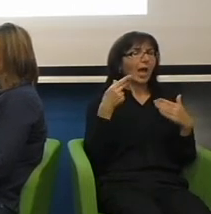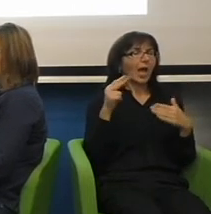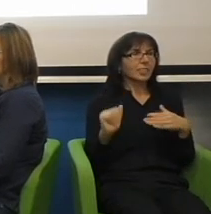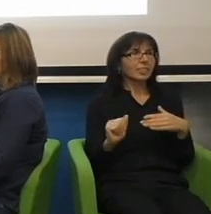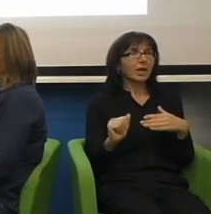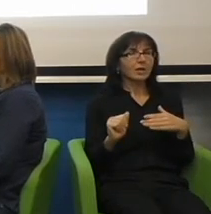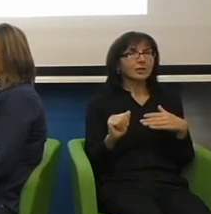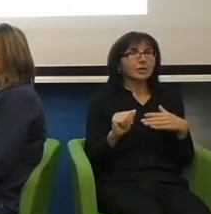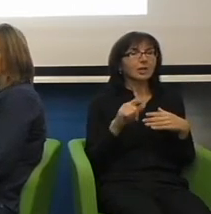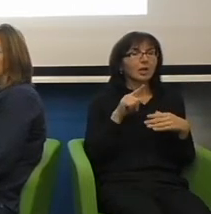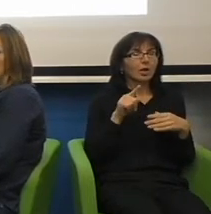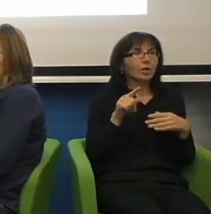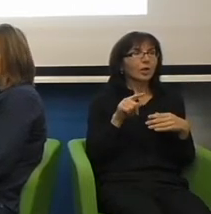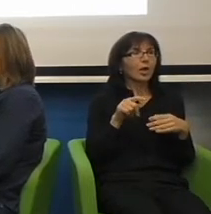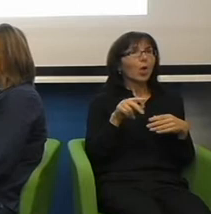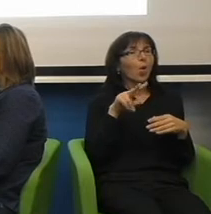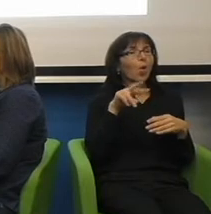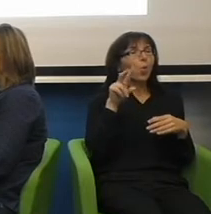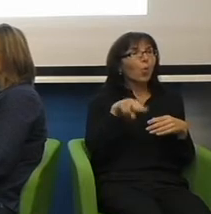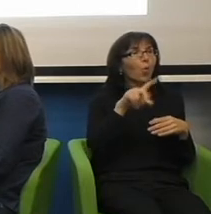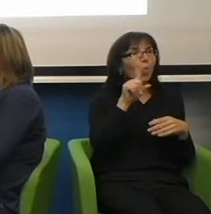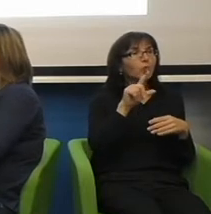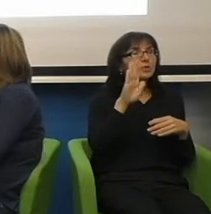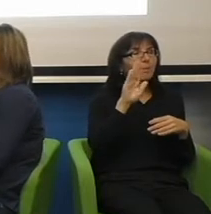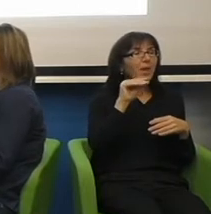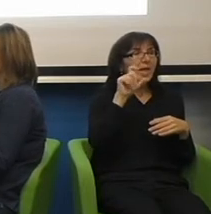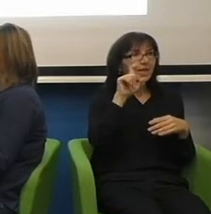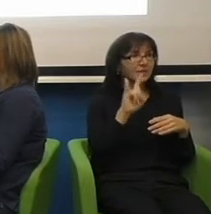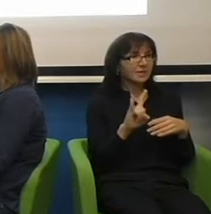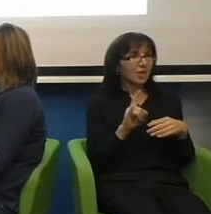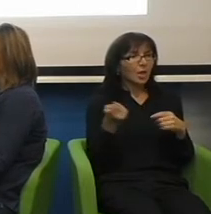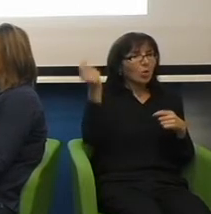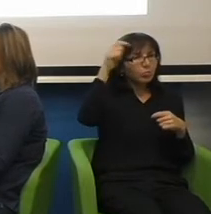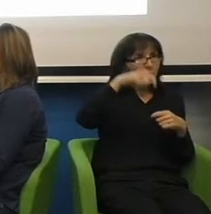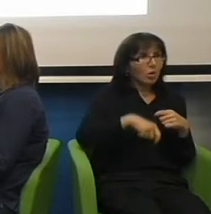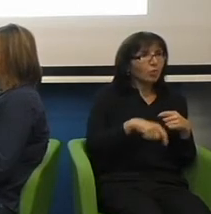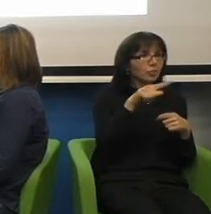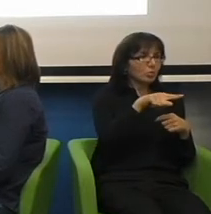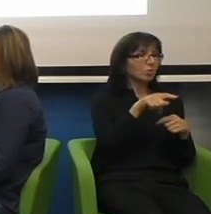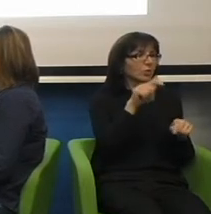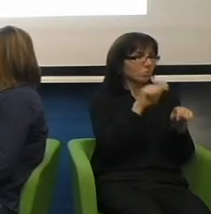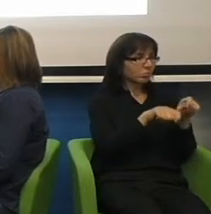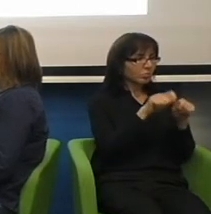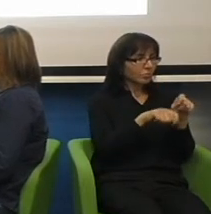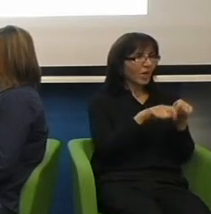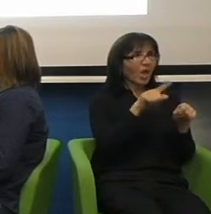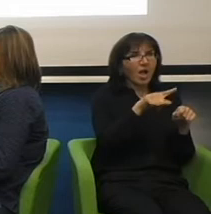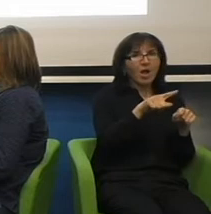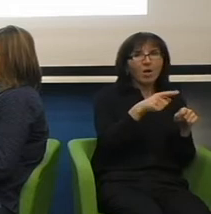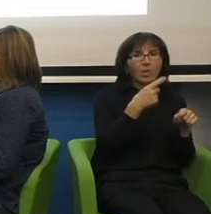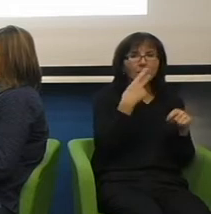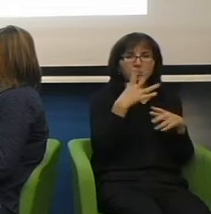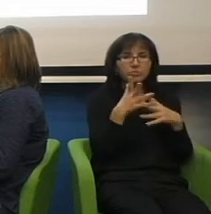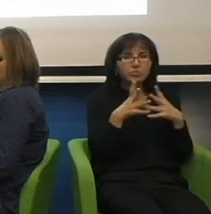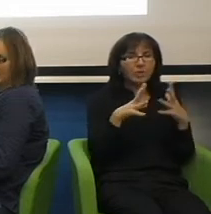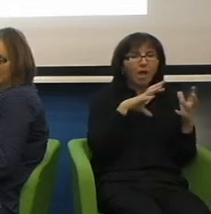sceny, że na przykład SBC przychodzą do niej do domu robić rewizję i ona urządza po prostu scenę na całą kamienicę, tak? Tak, ja powiem jeszcze jedną